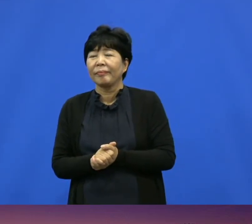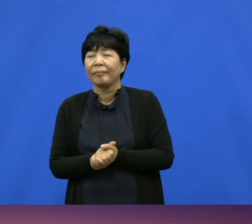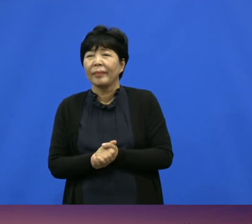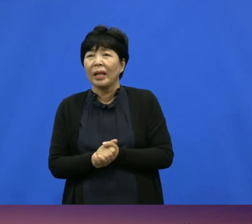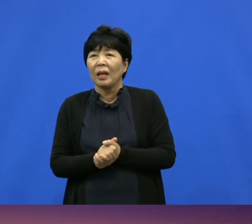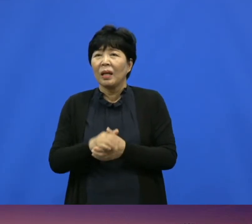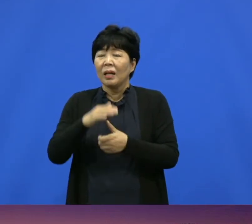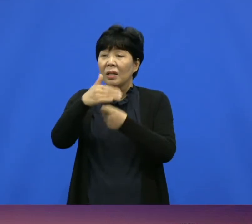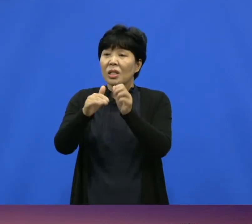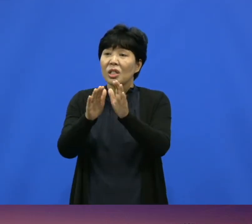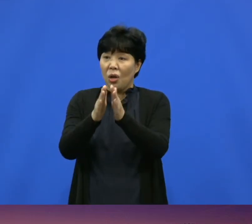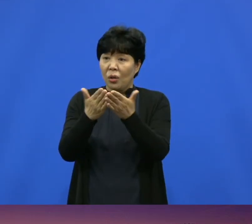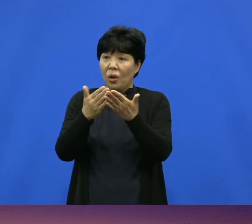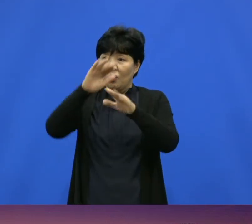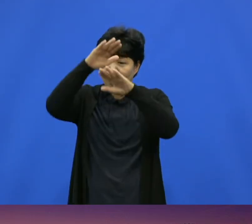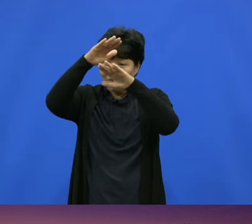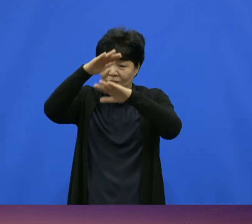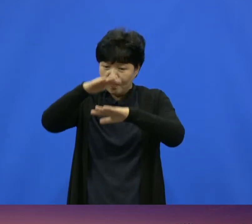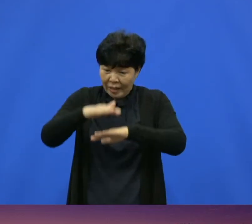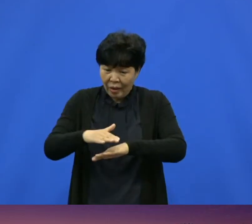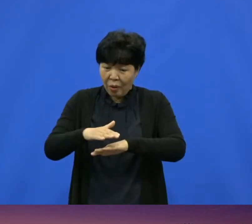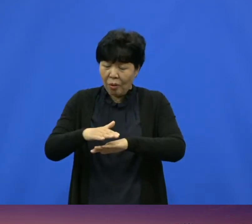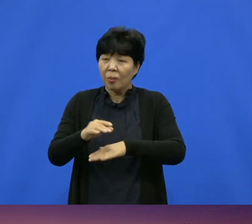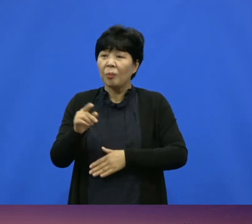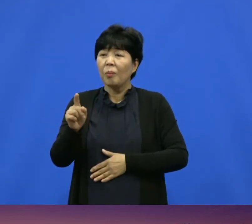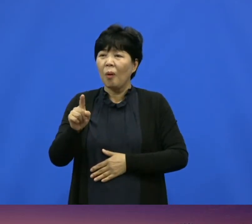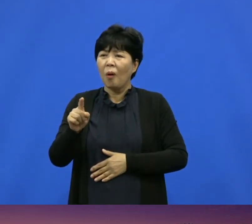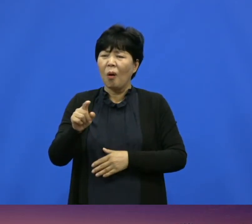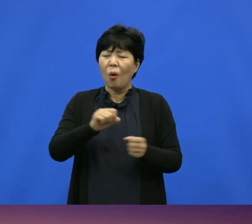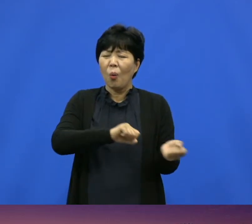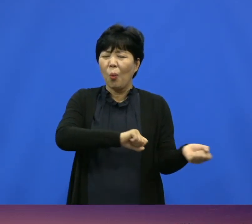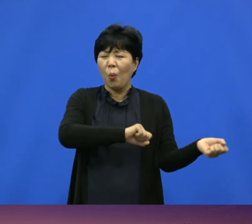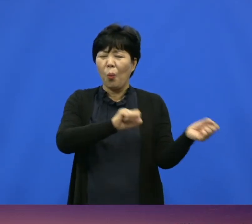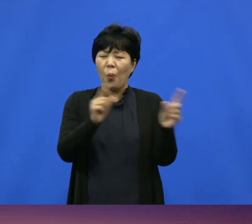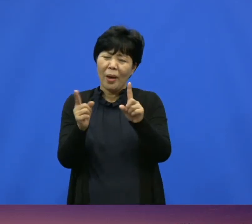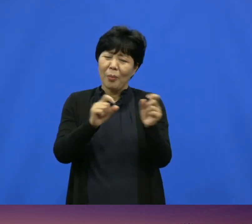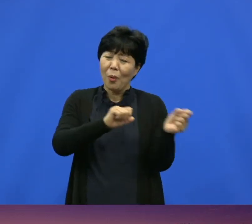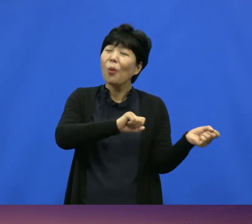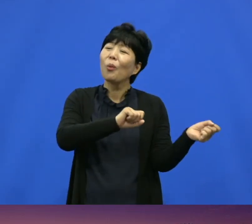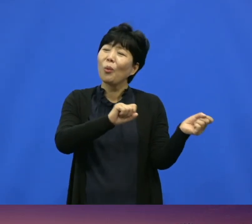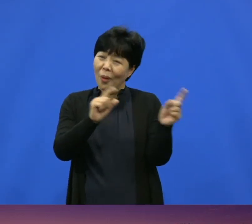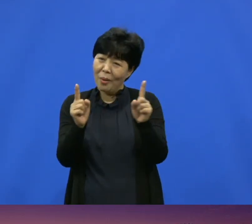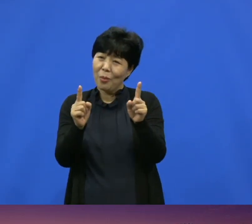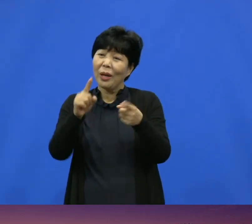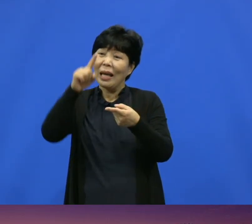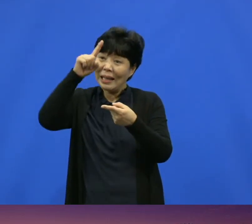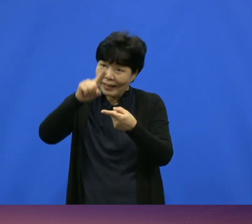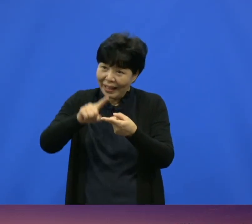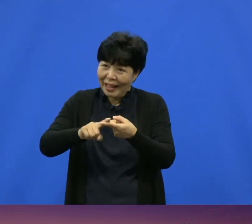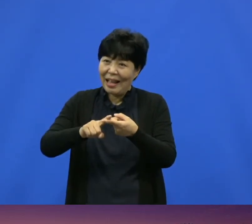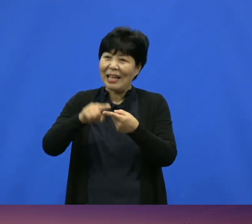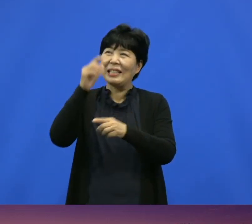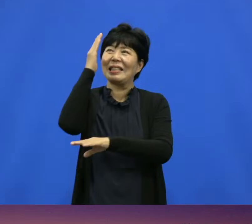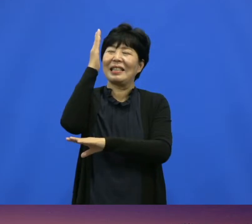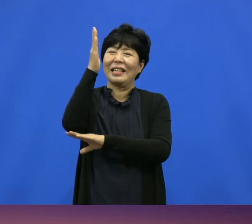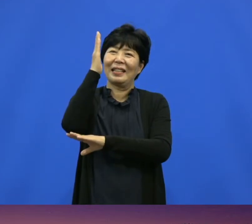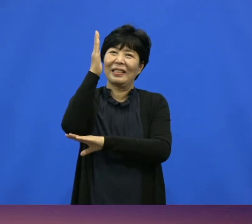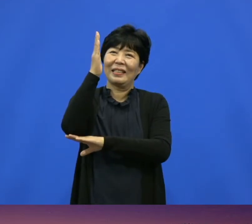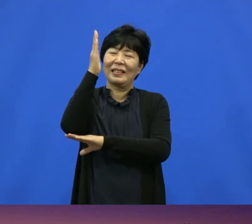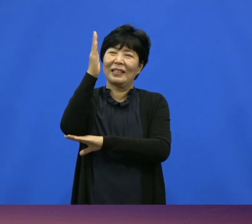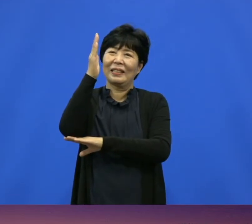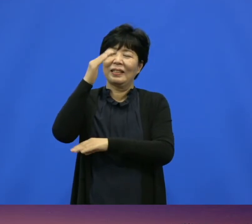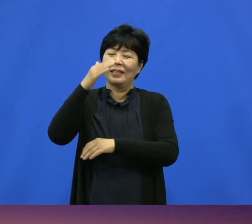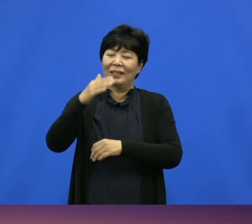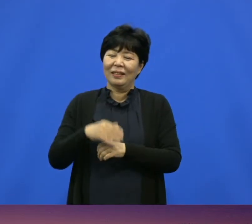굵직하고 아주 중요한 주제가 회복이에요. 여러분, 인간은 넘어지고 쓰러지고 망가지고, 그러나 하나님은